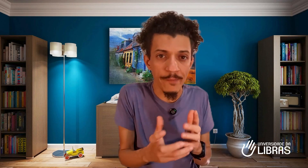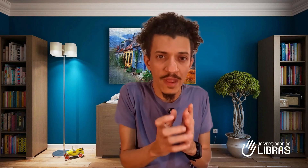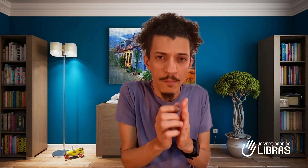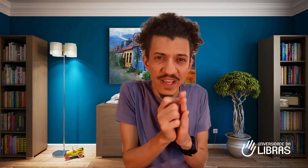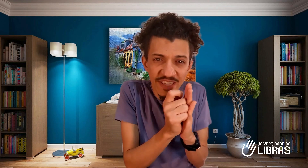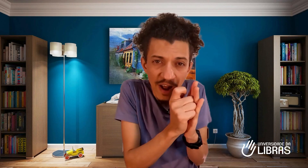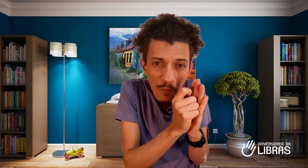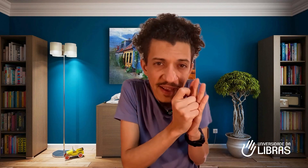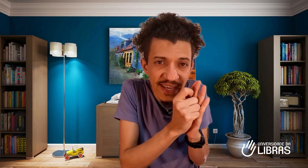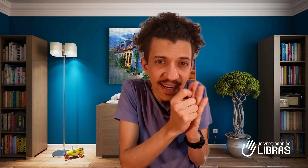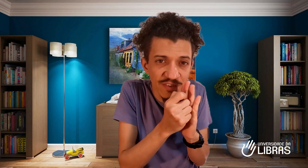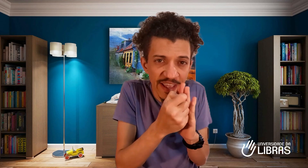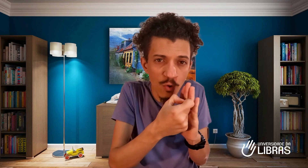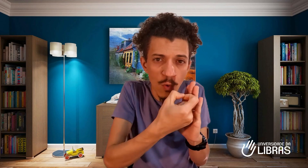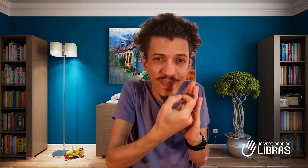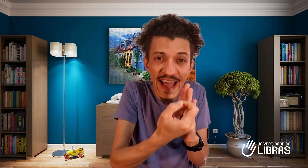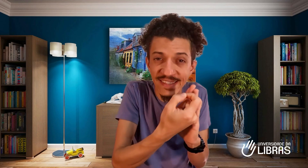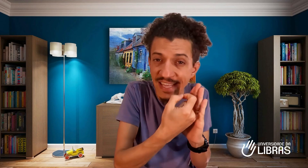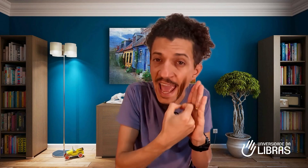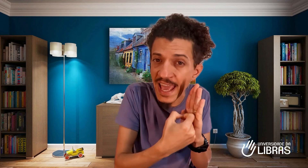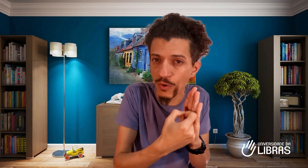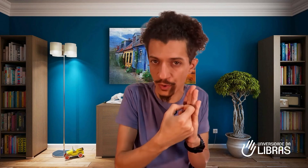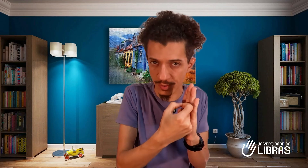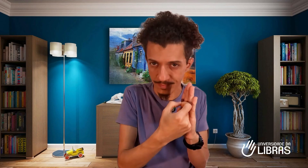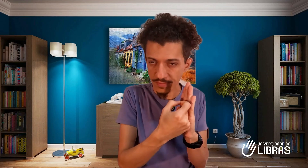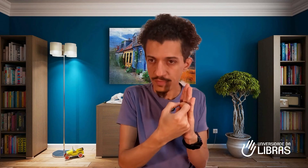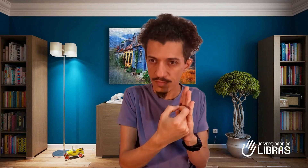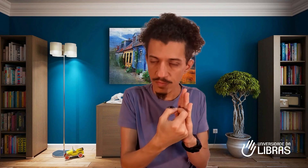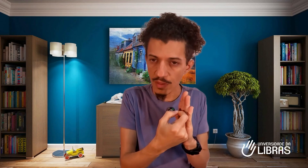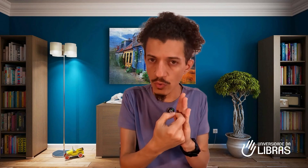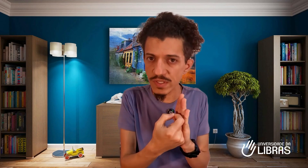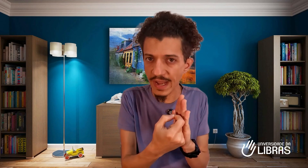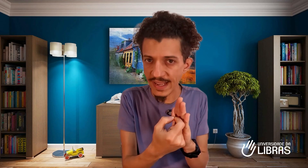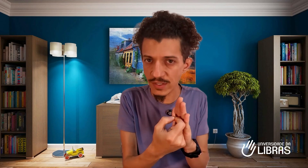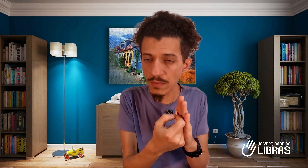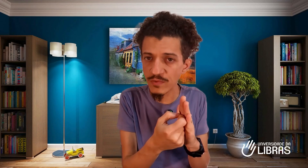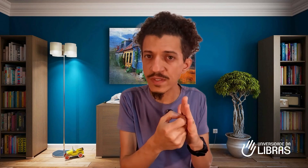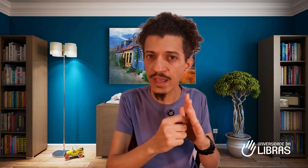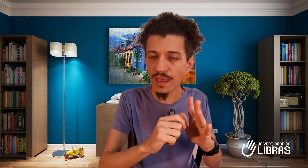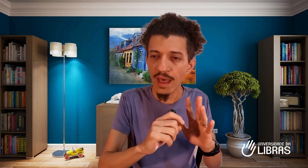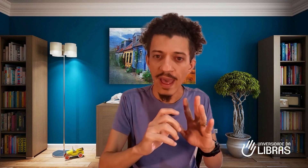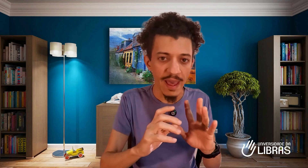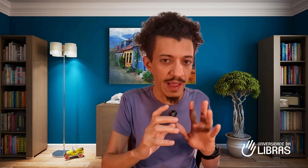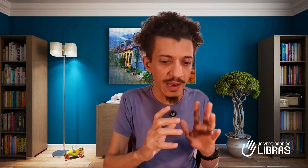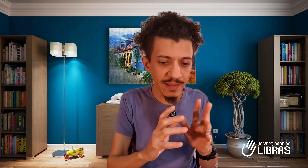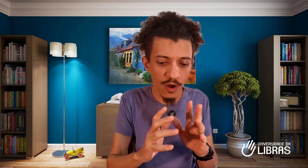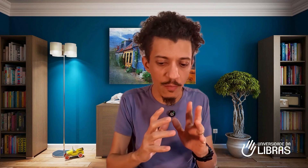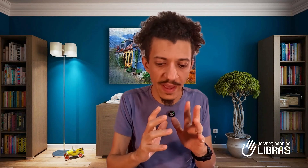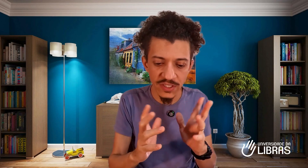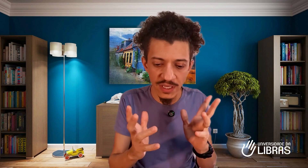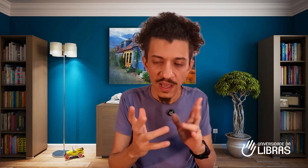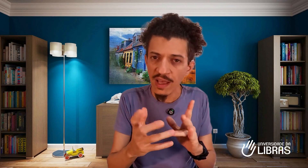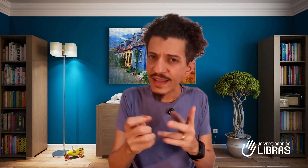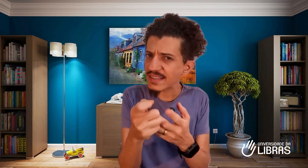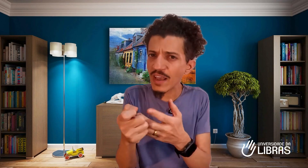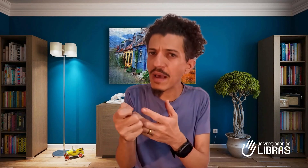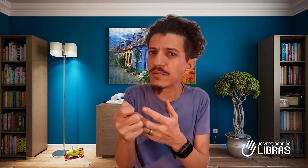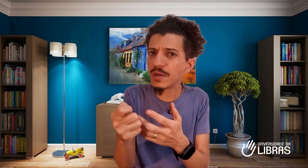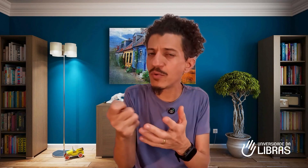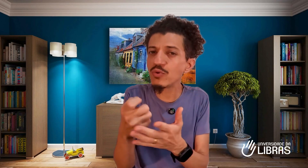Porque geralmente elas vêm com desenhos dos sinais, como se fossem literalmente desenho mesmo, tipo do gibi